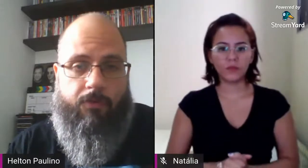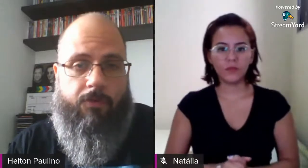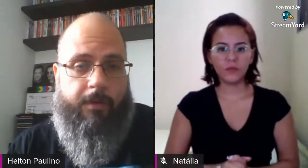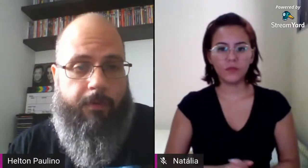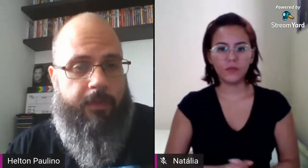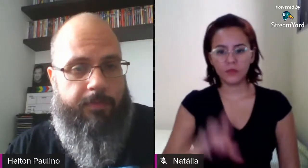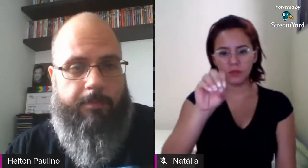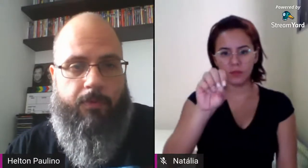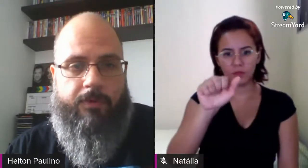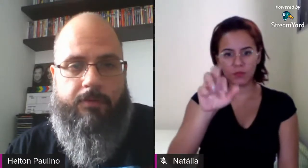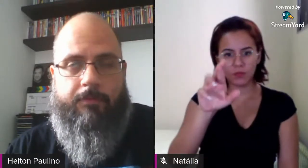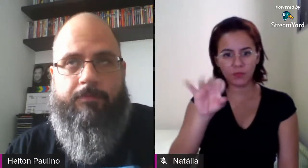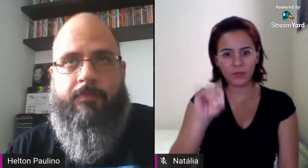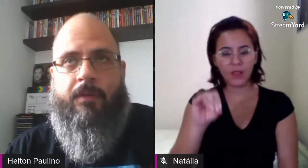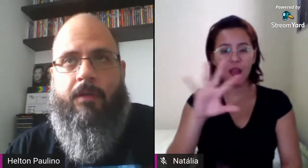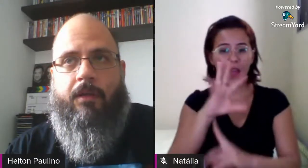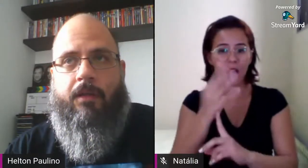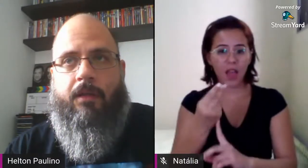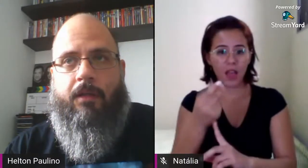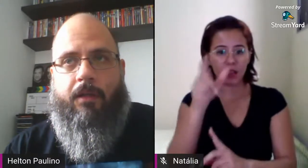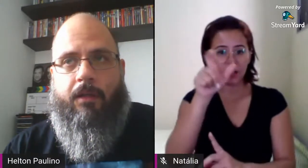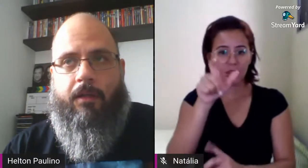perdão, só veio a ocorrer pouco tempo depois.